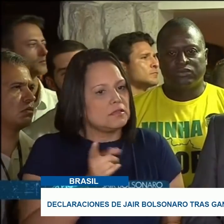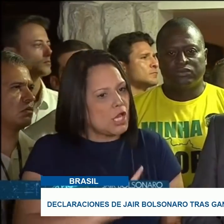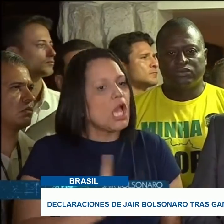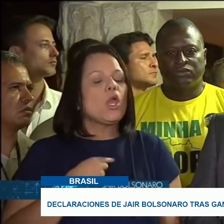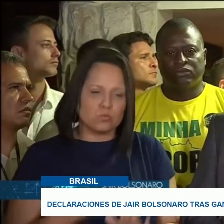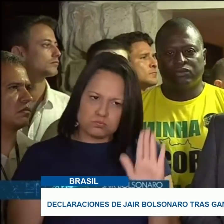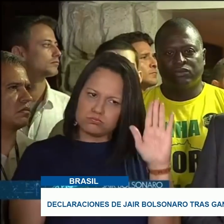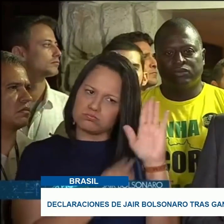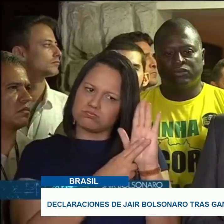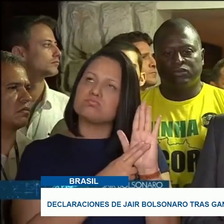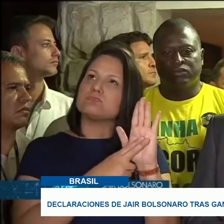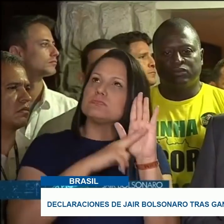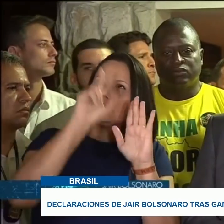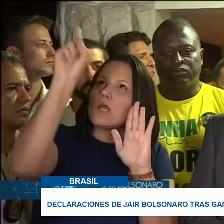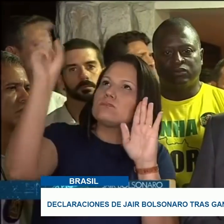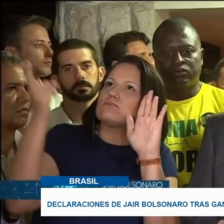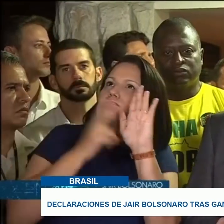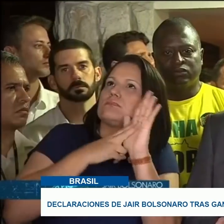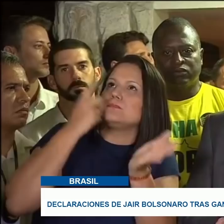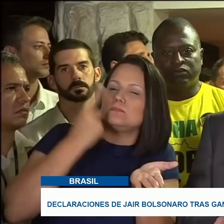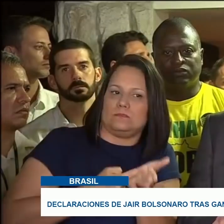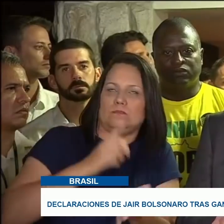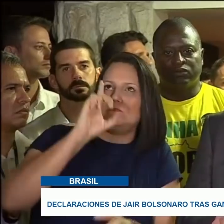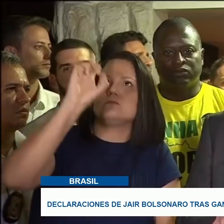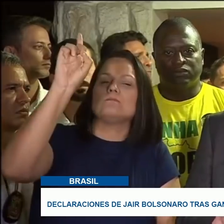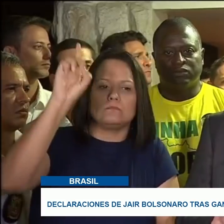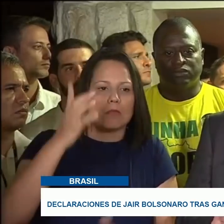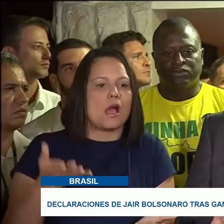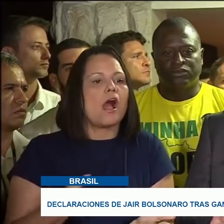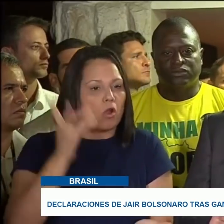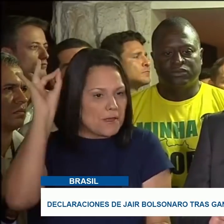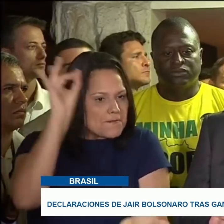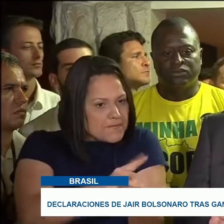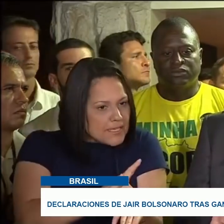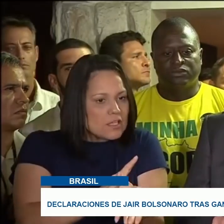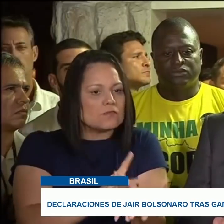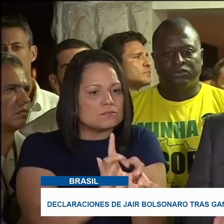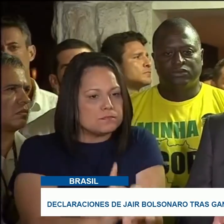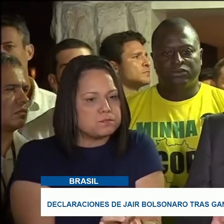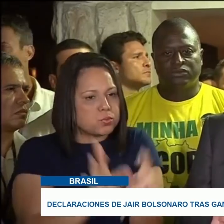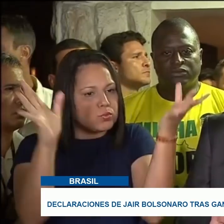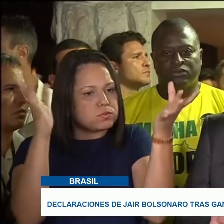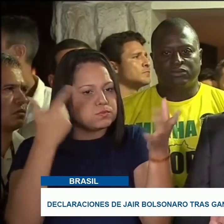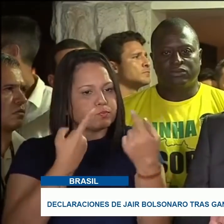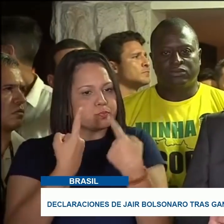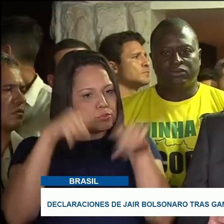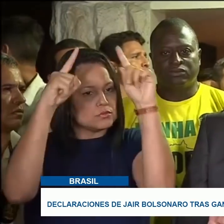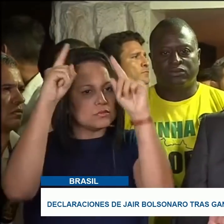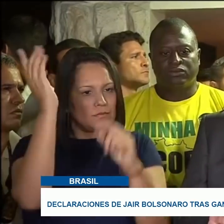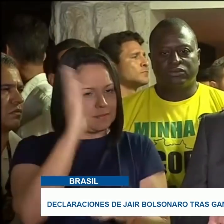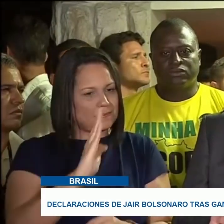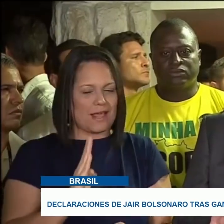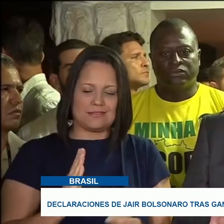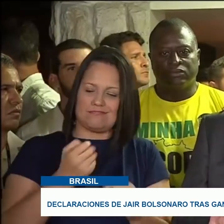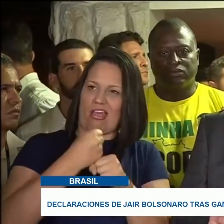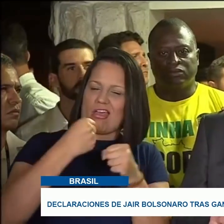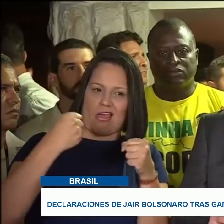promesa, no de un partido. No es la palabra solamente de un hombre, es un juramento a